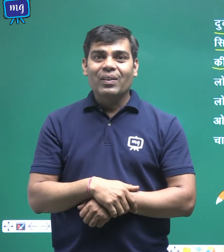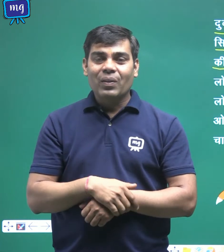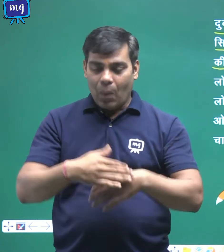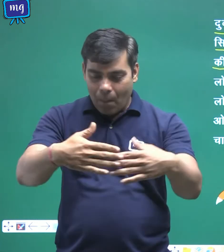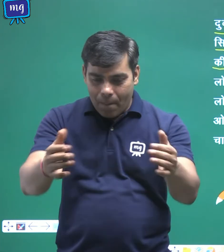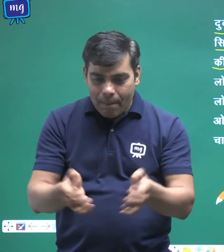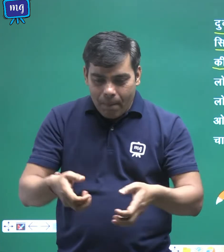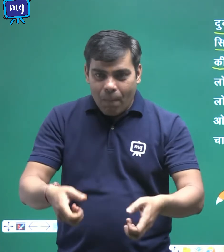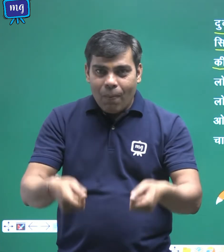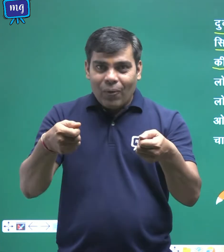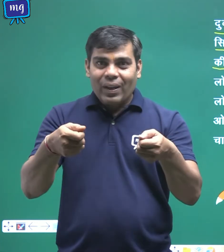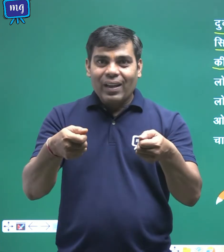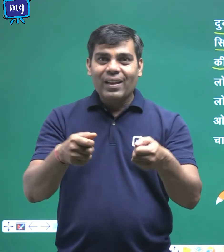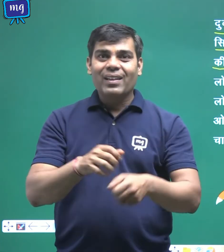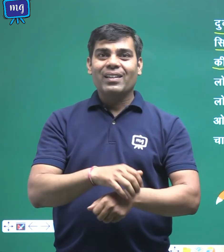बोरी